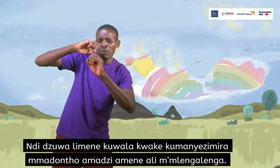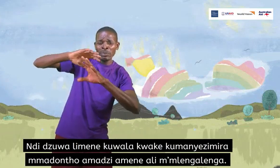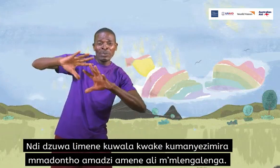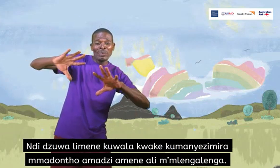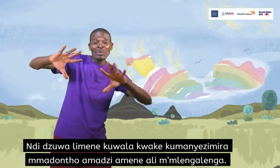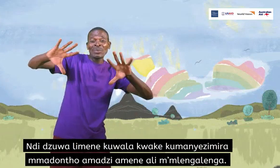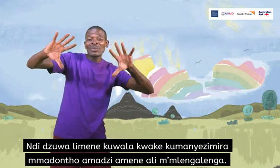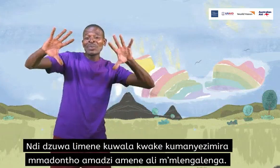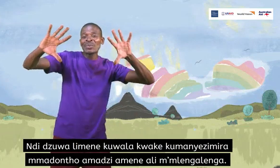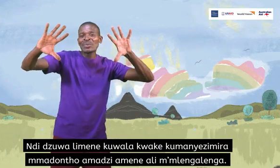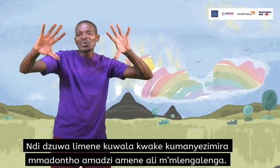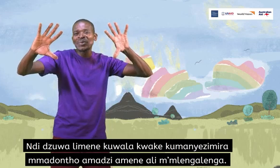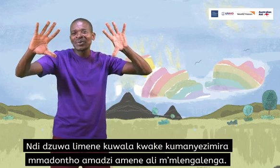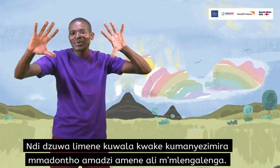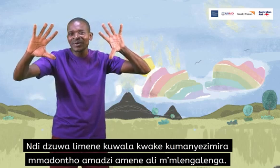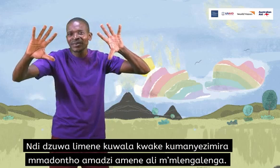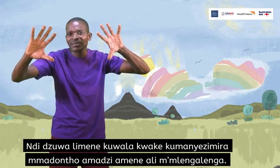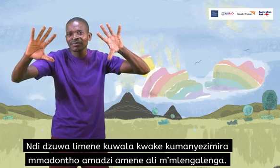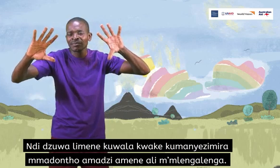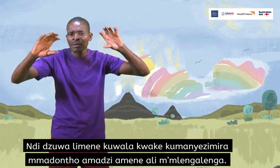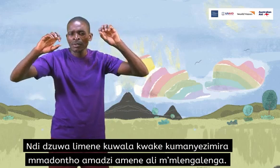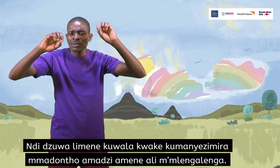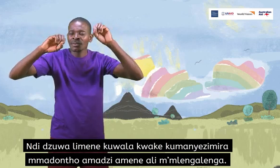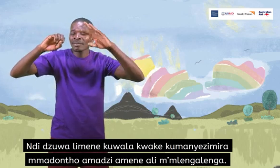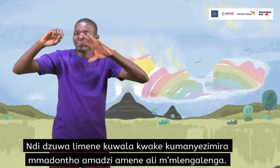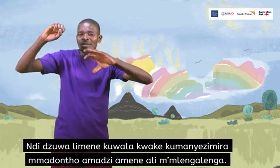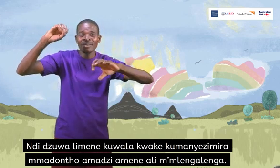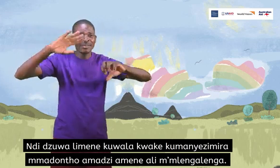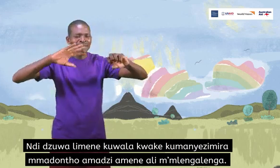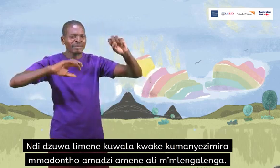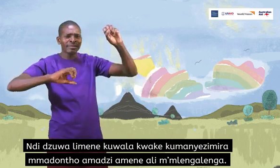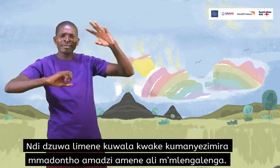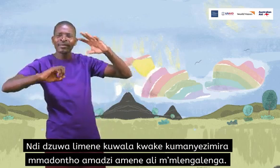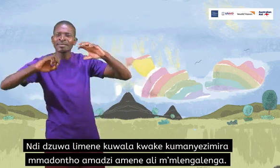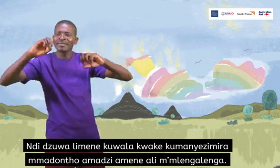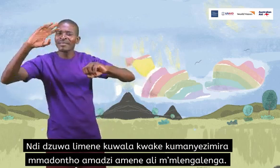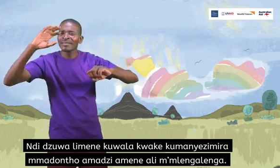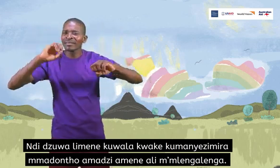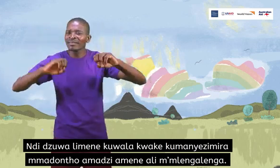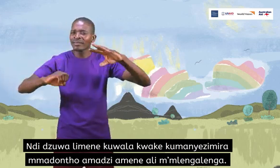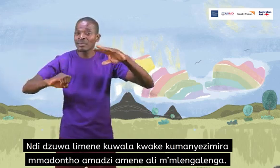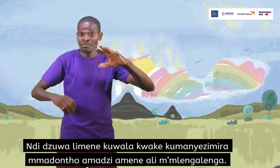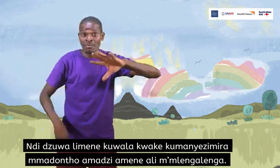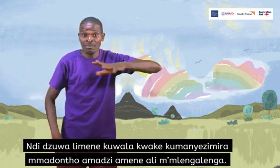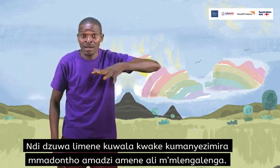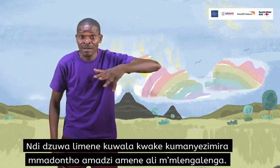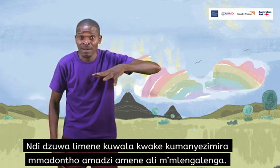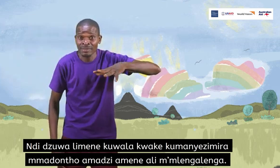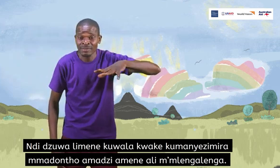Ndi dzuwa limene kuwala kwake kumanyezimira m'madontho amadzi amene ali